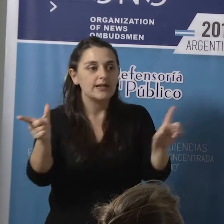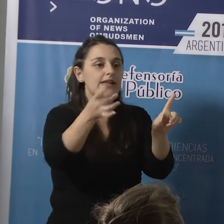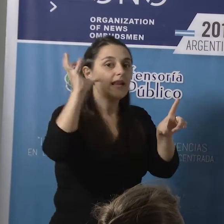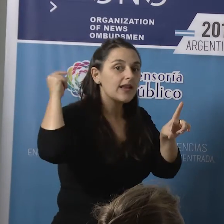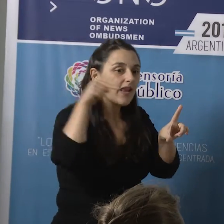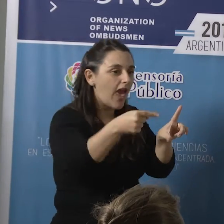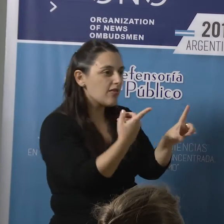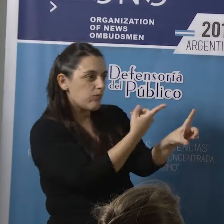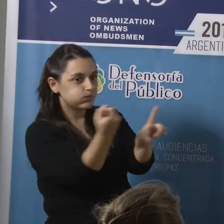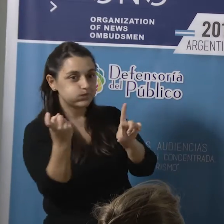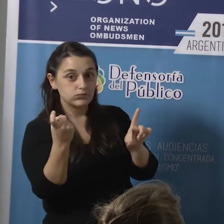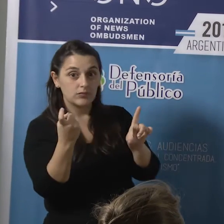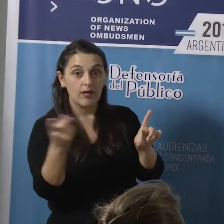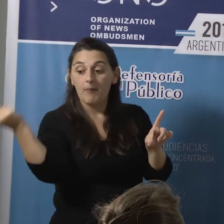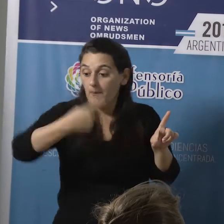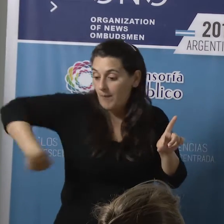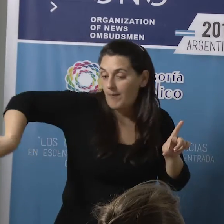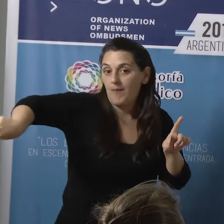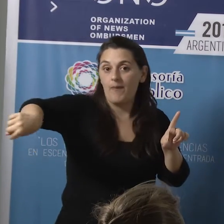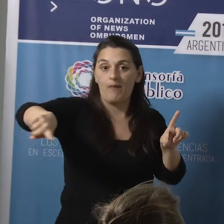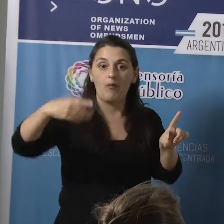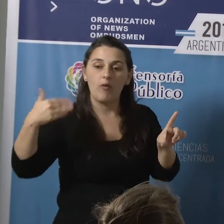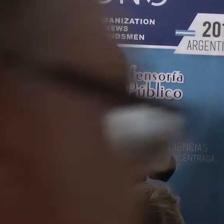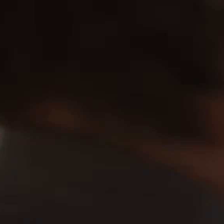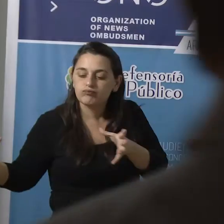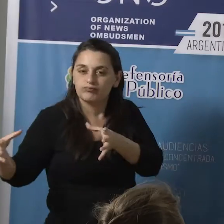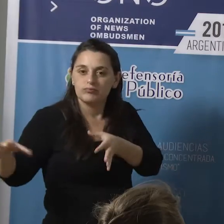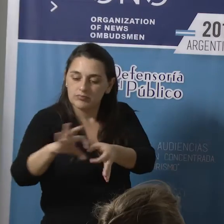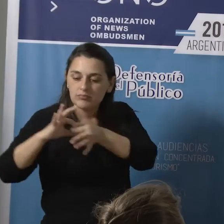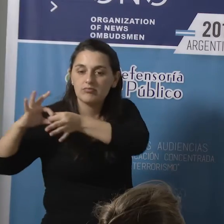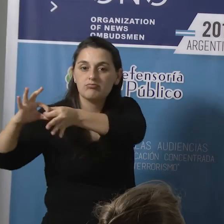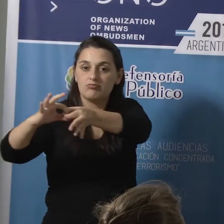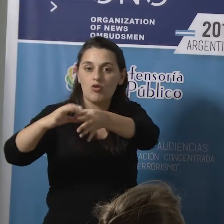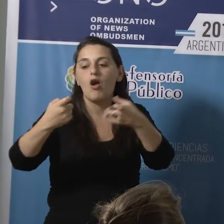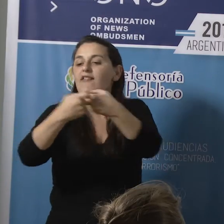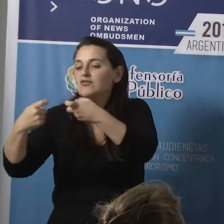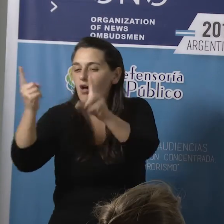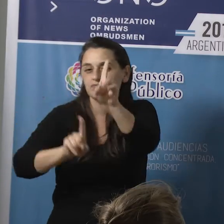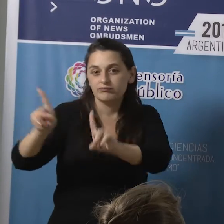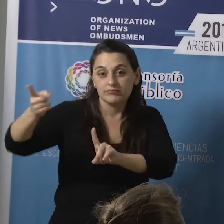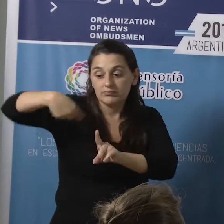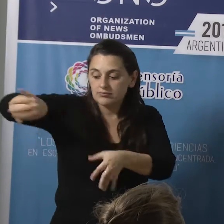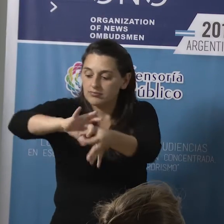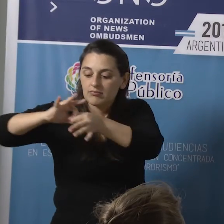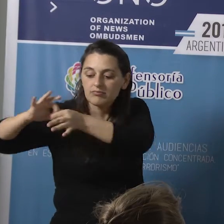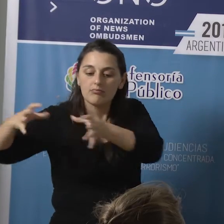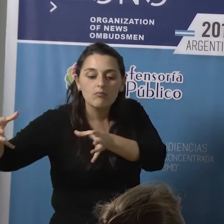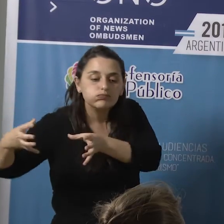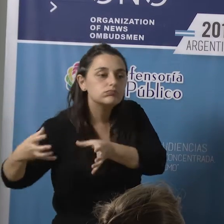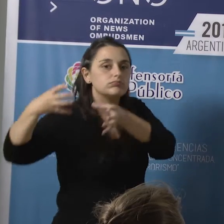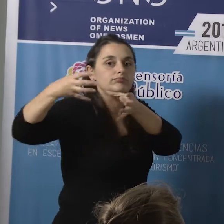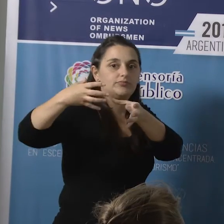o simplemente los consumidores deben acudir unidos, asociados en ligas o en grupos que logren aminorar